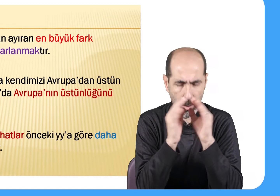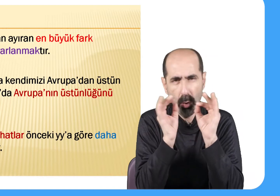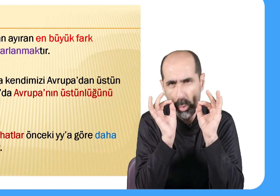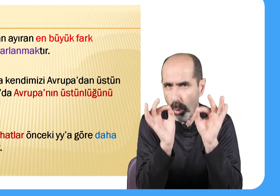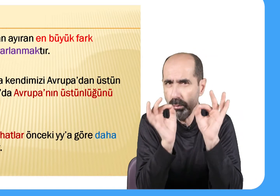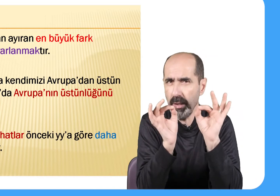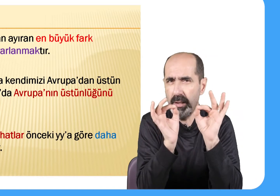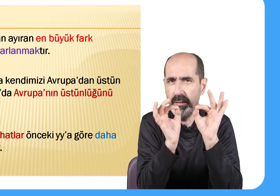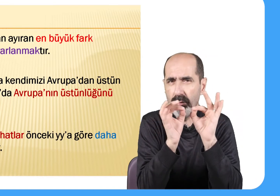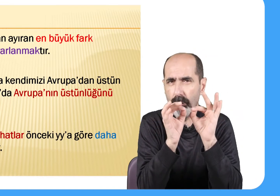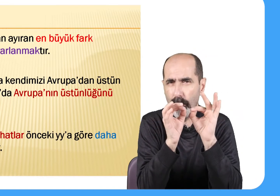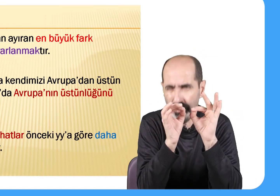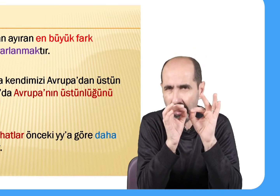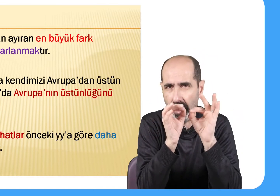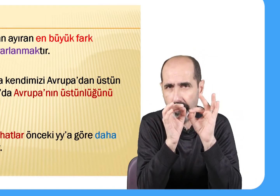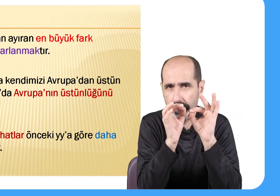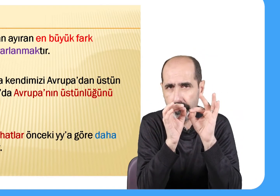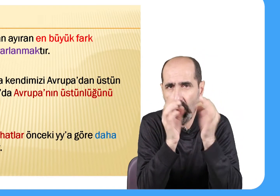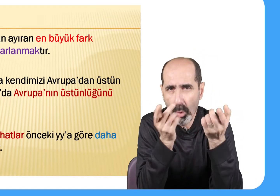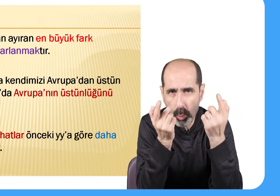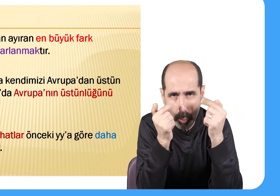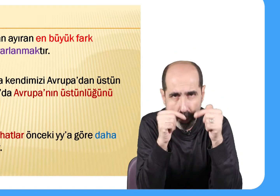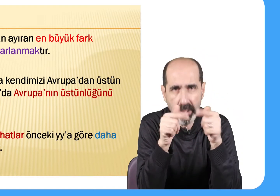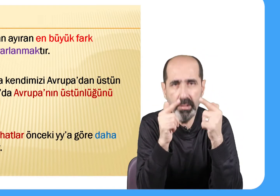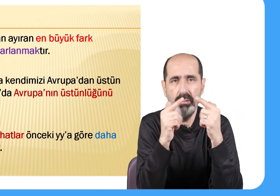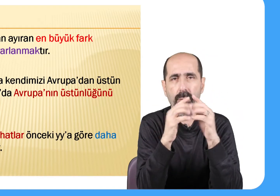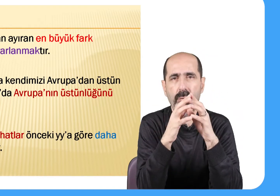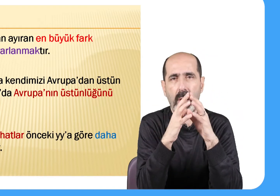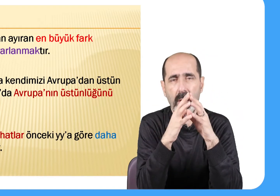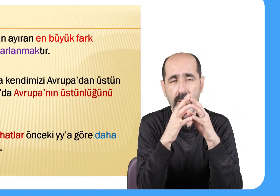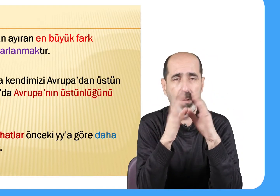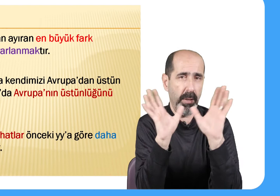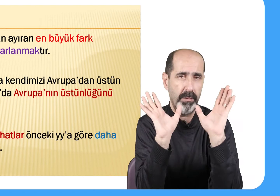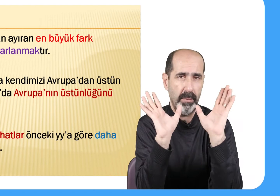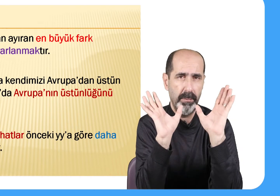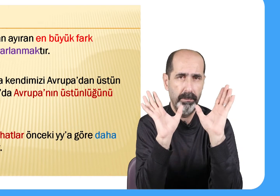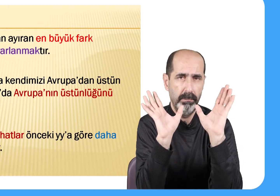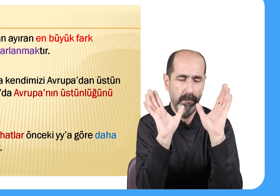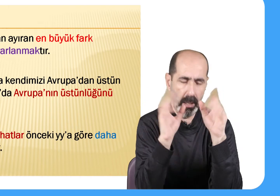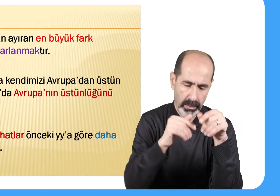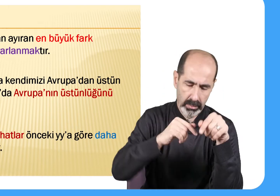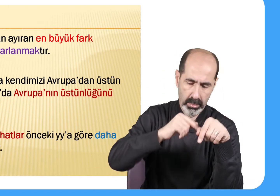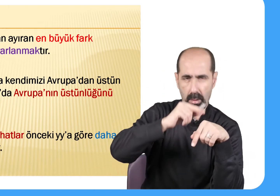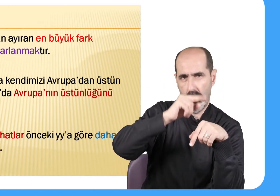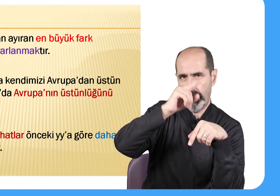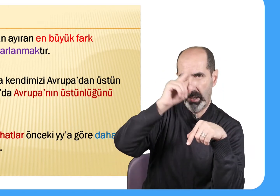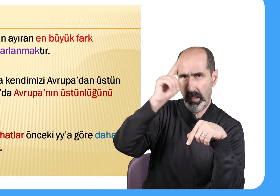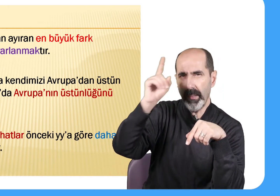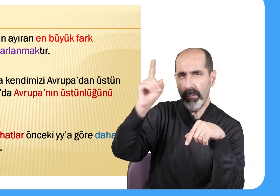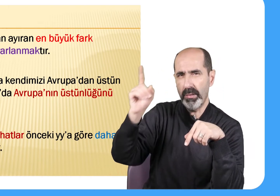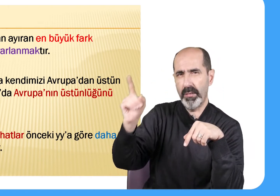lazım 18'inci yüzyıla 10700 arasında fark var mı yani